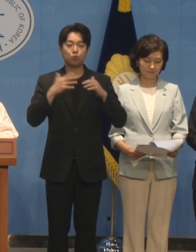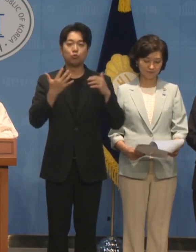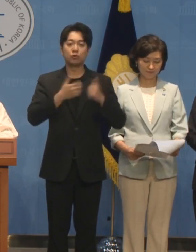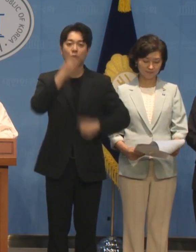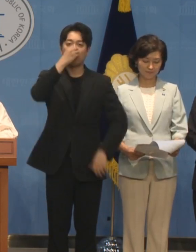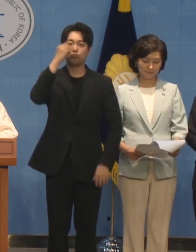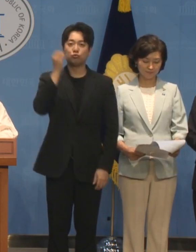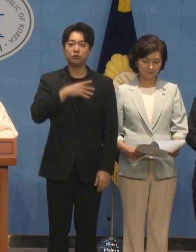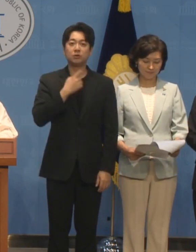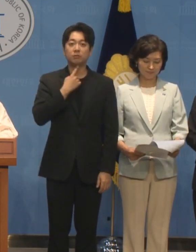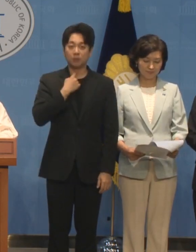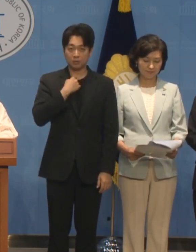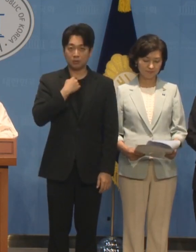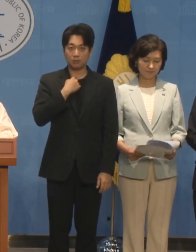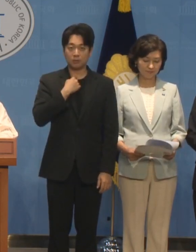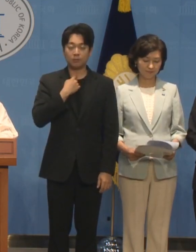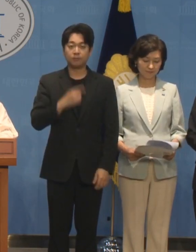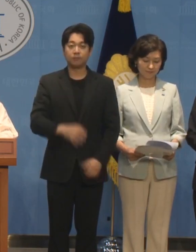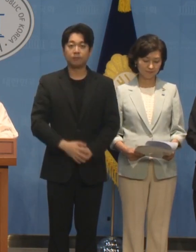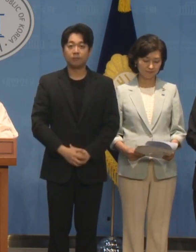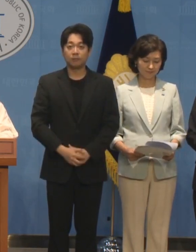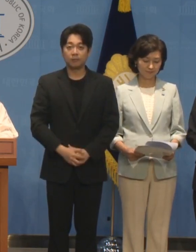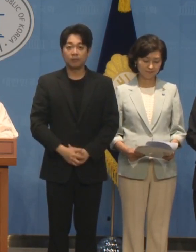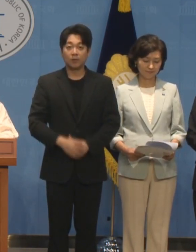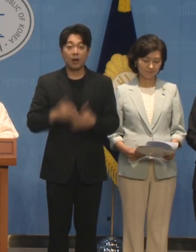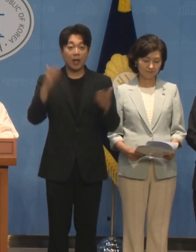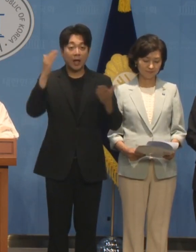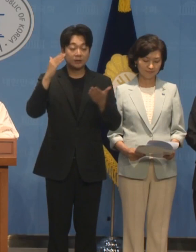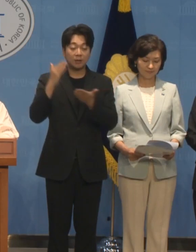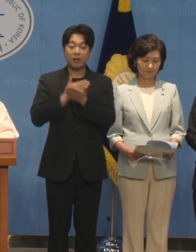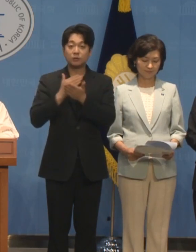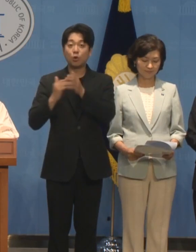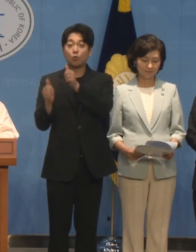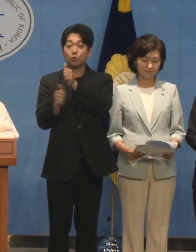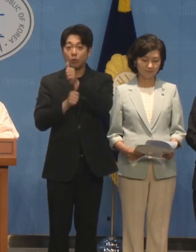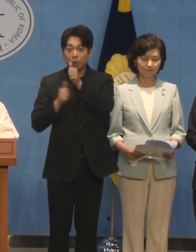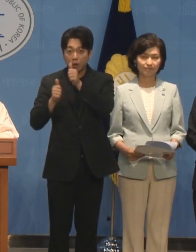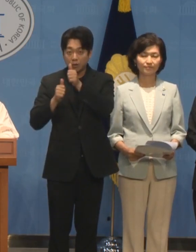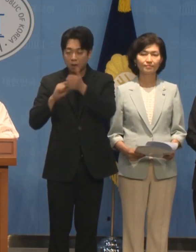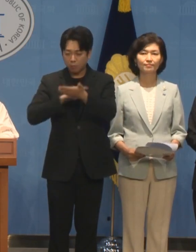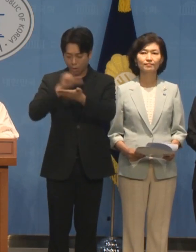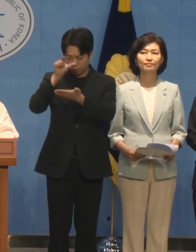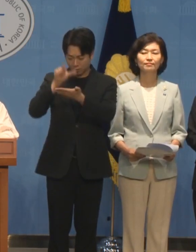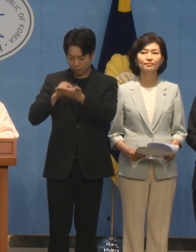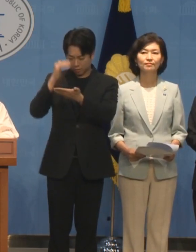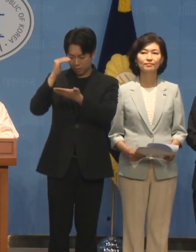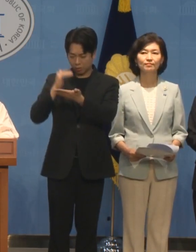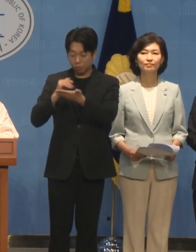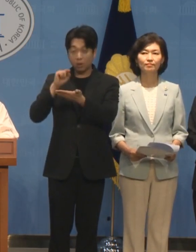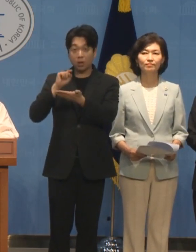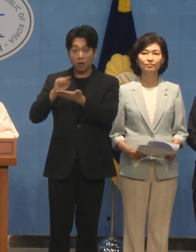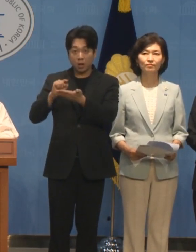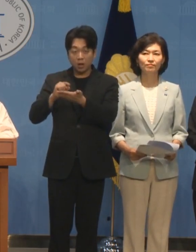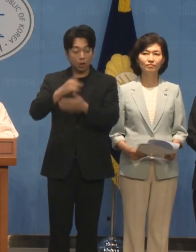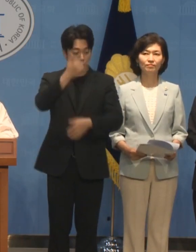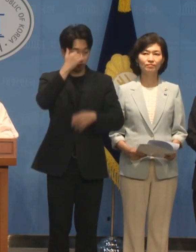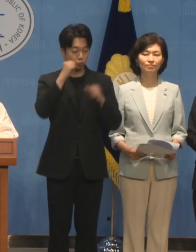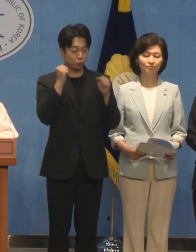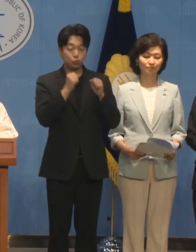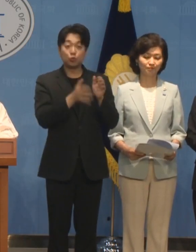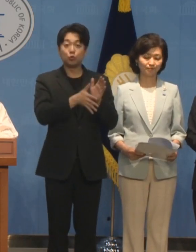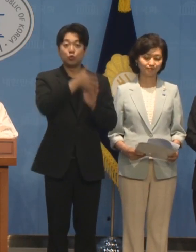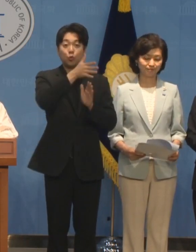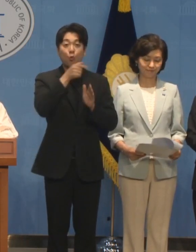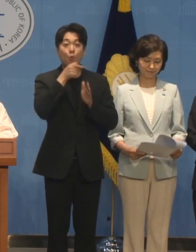기만했습니다. 교육부 배정위원회에 참석할 수 없는 충북도청 공무원이 의대 배정위원회에